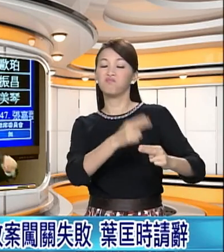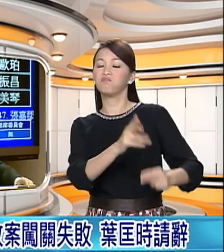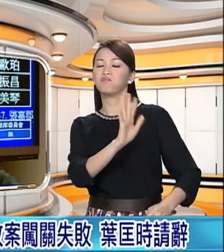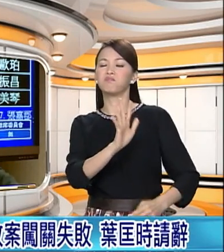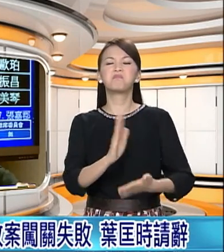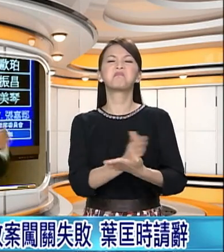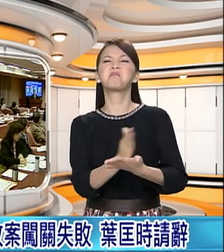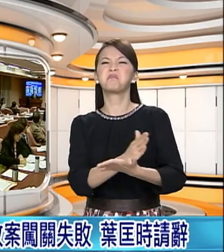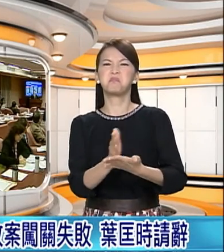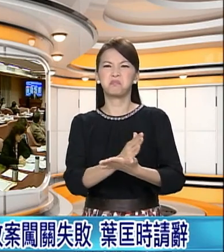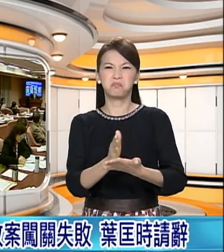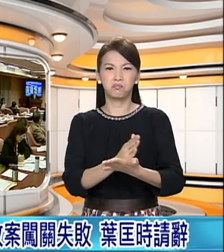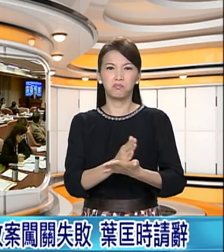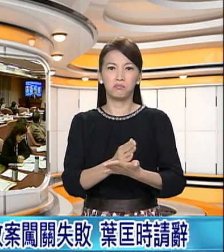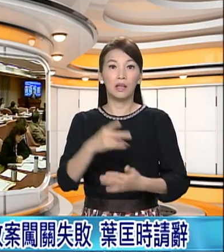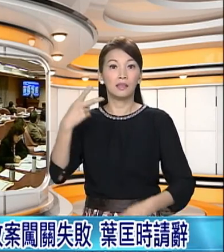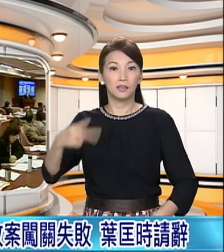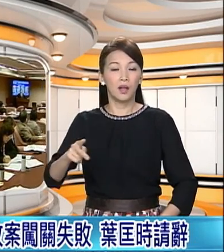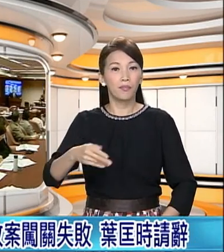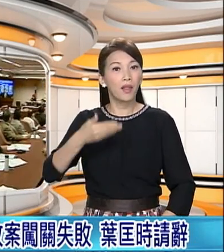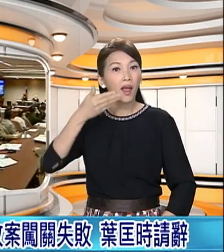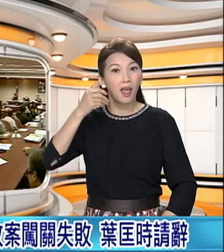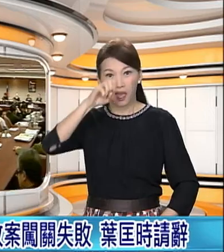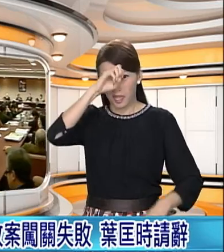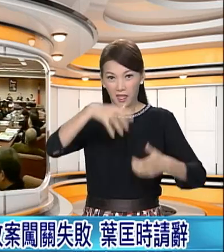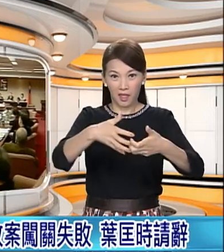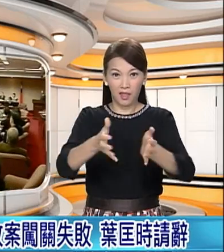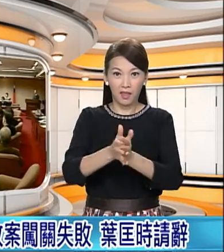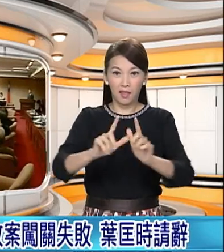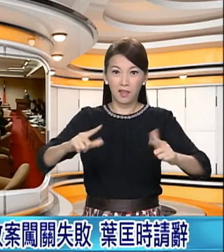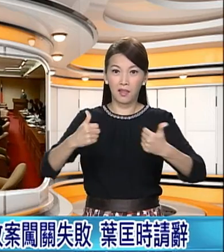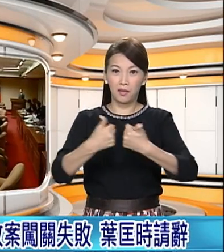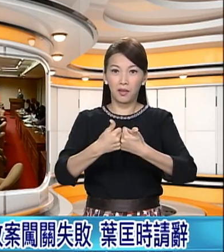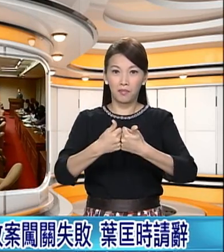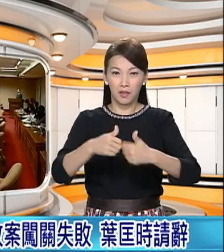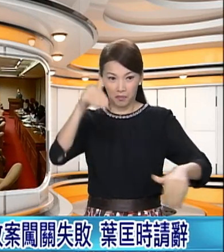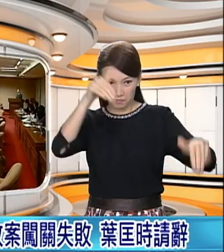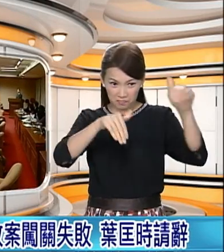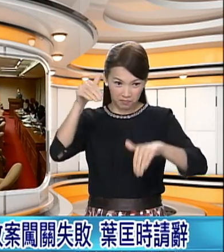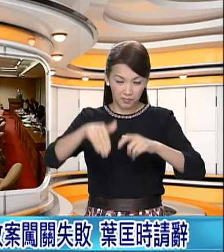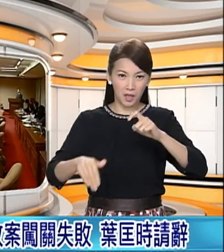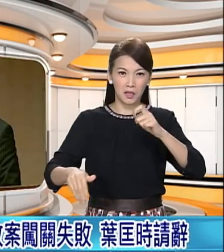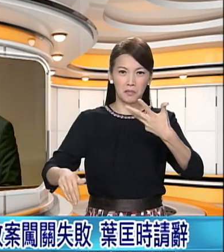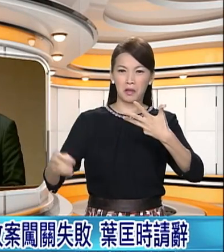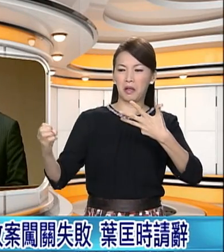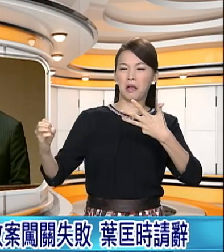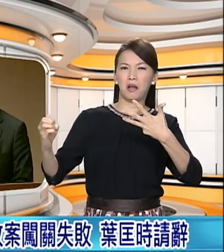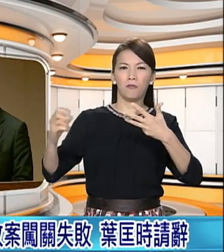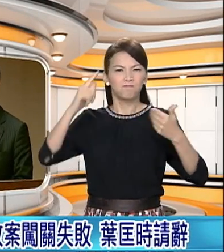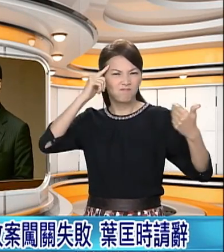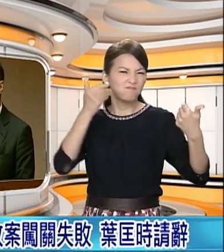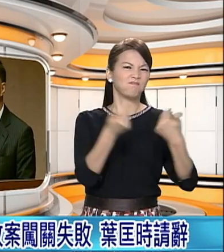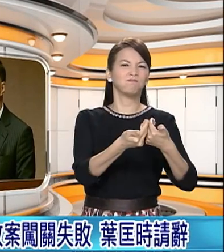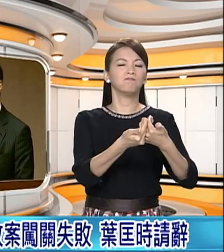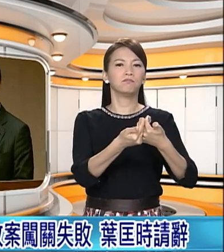至还在党团大会上以18-0的票数否决了交通部的财改方